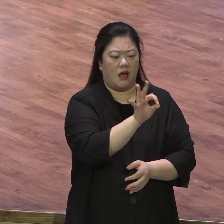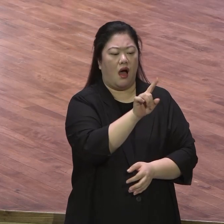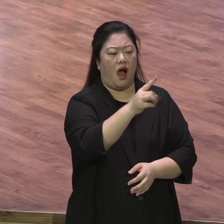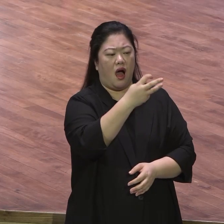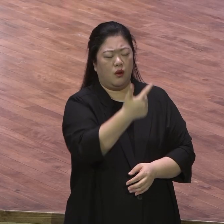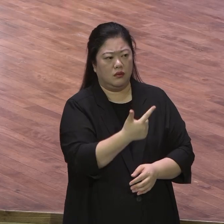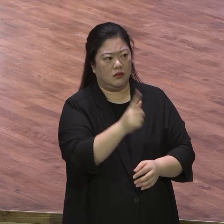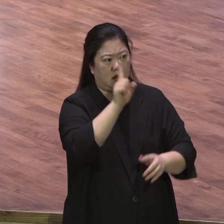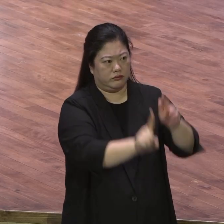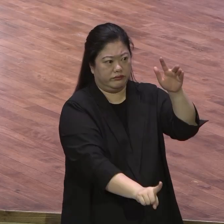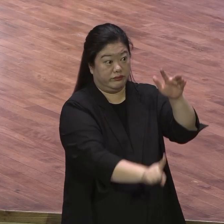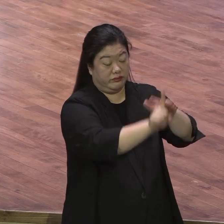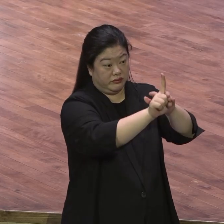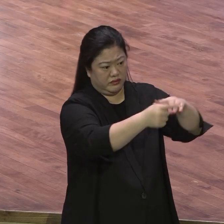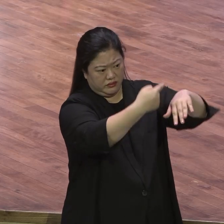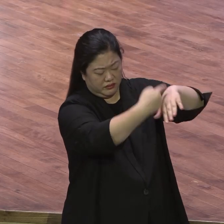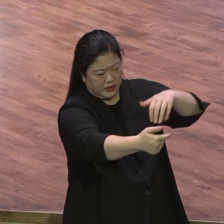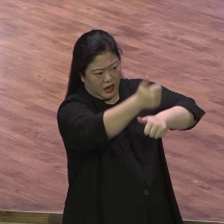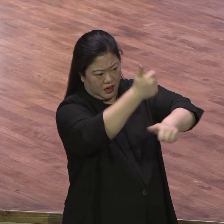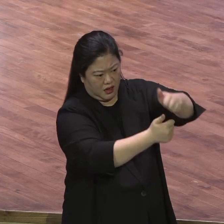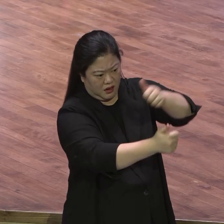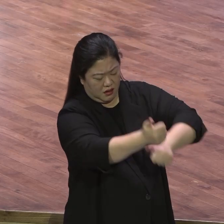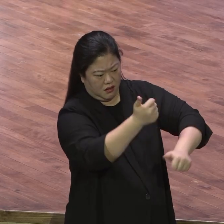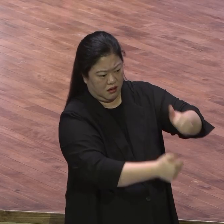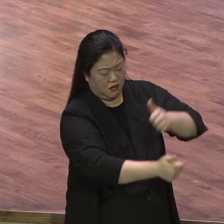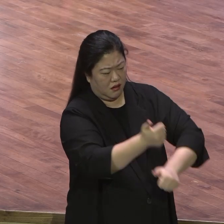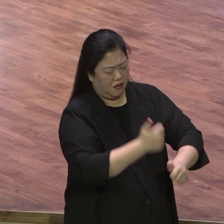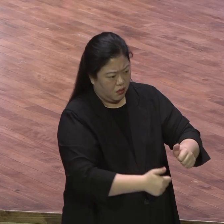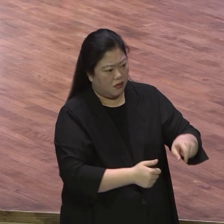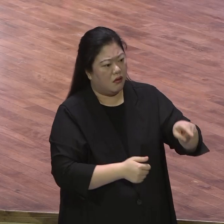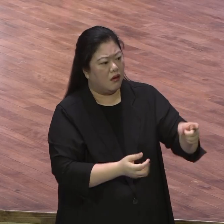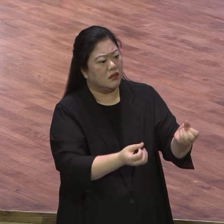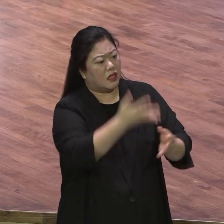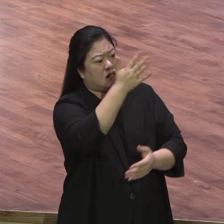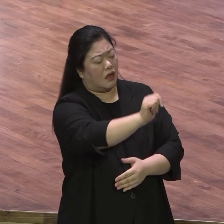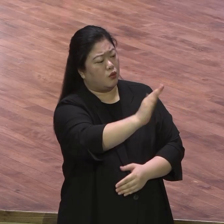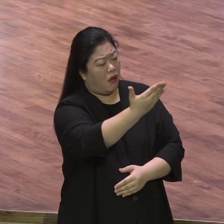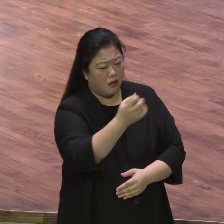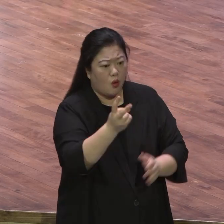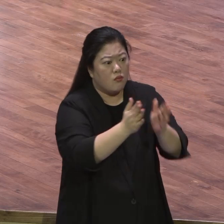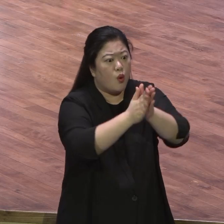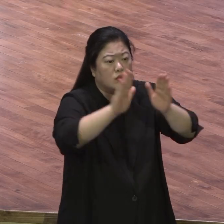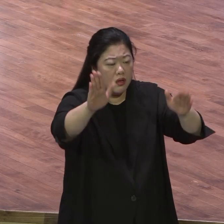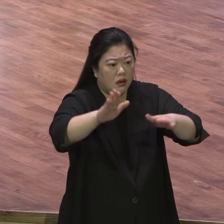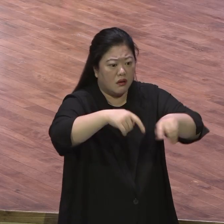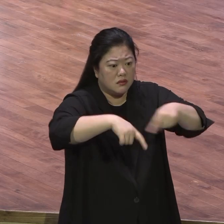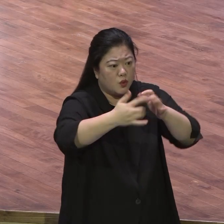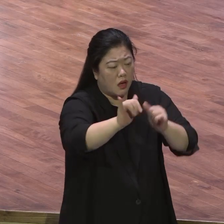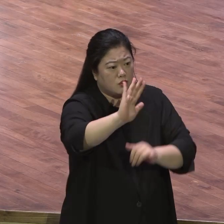제사장을 하고 왜 모세만 치고 지도자냐 40년 동안